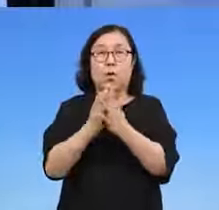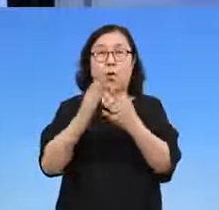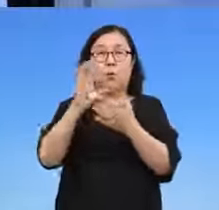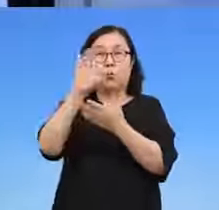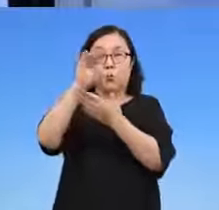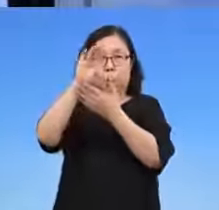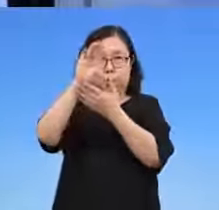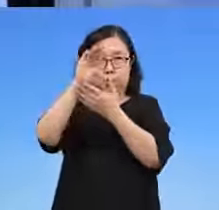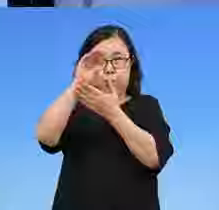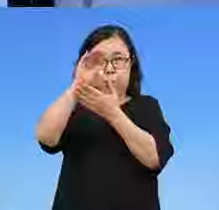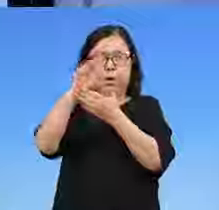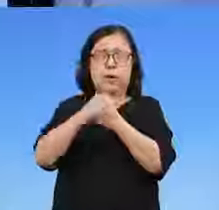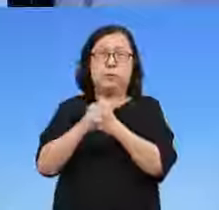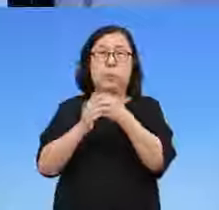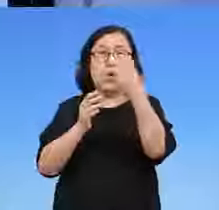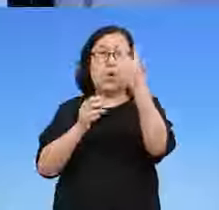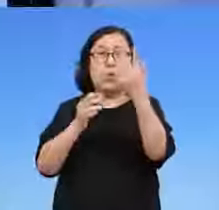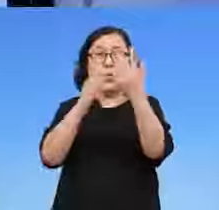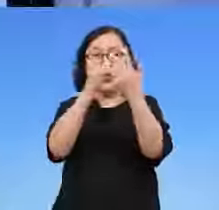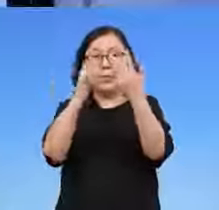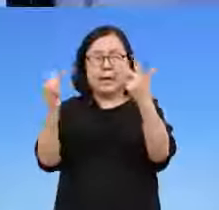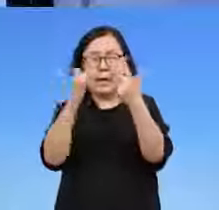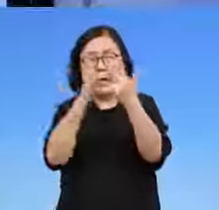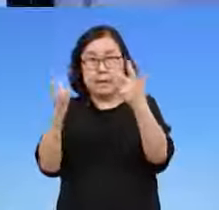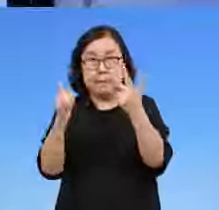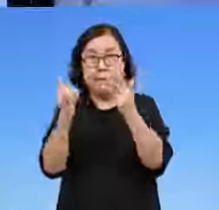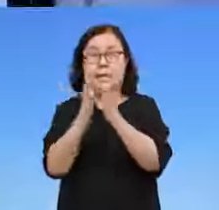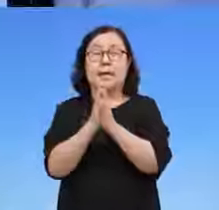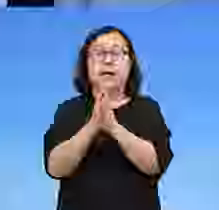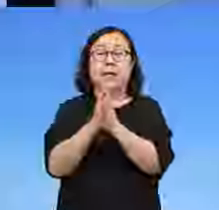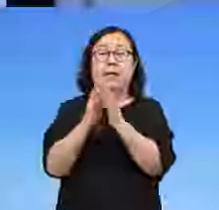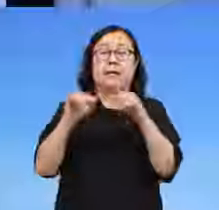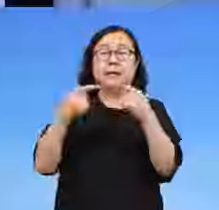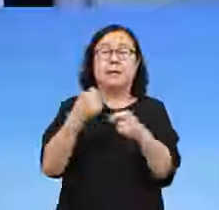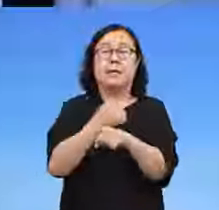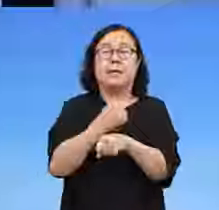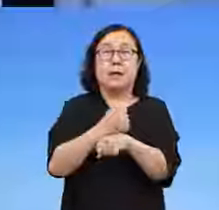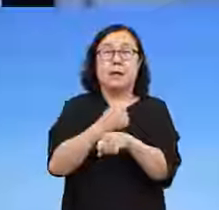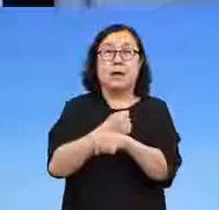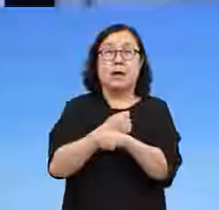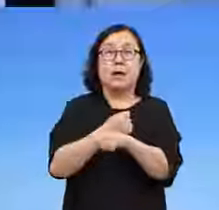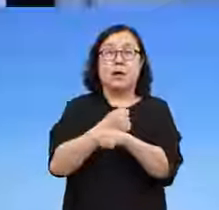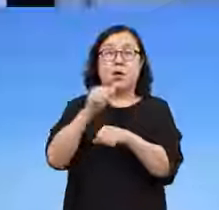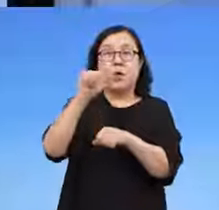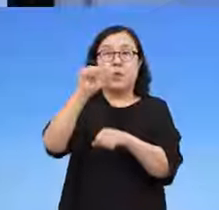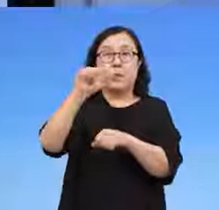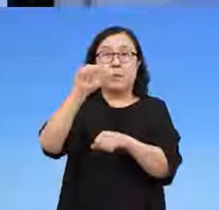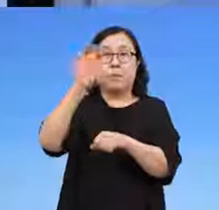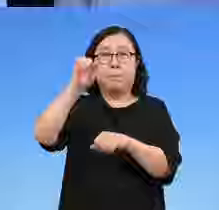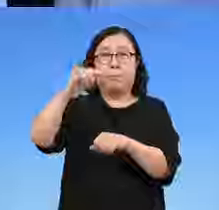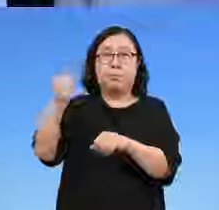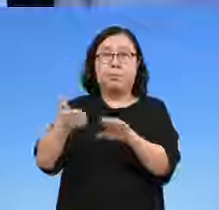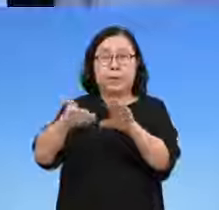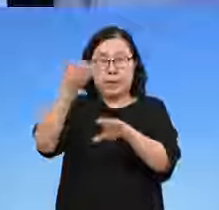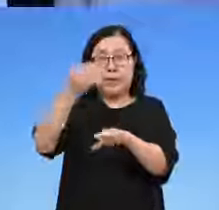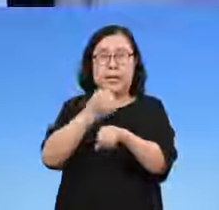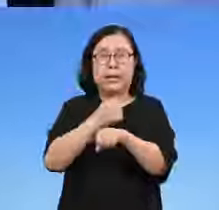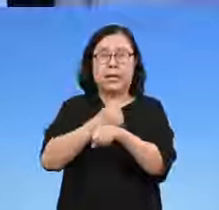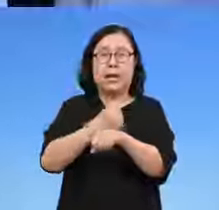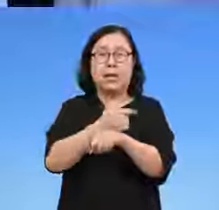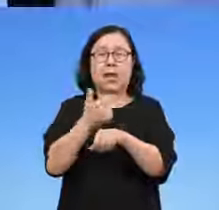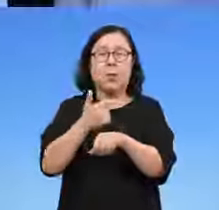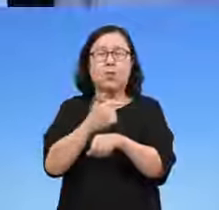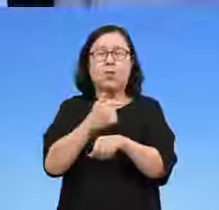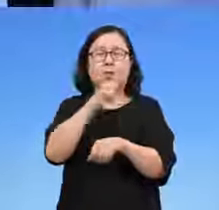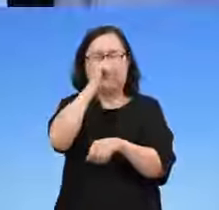7분이 참여하여 그동안 나누지 못했던 이야기를 50분 넘게 함께 나누었다. 와우! 너무